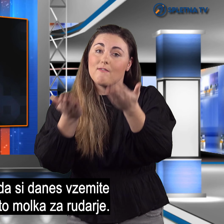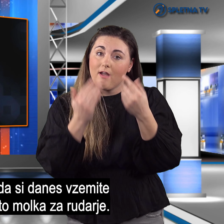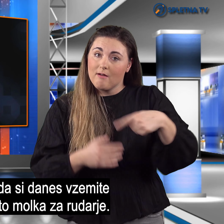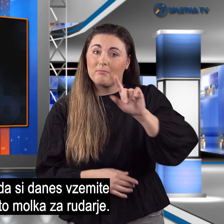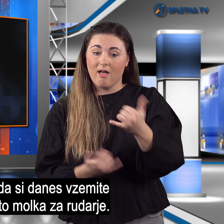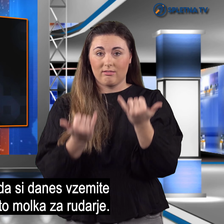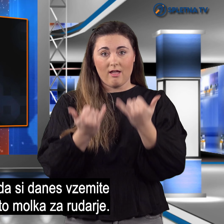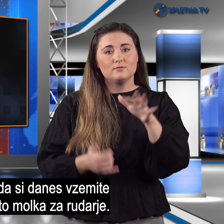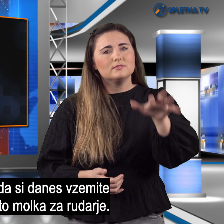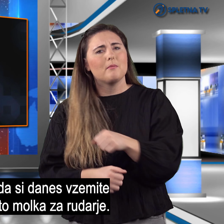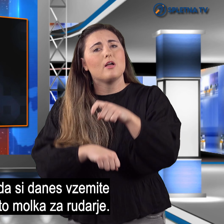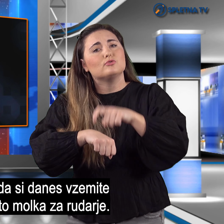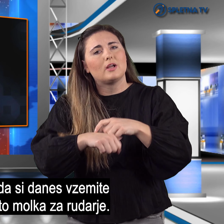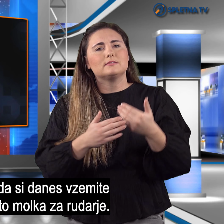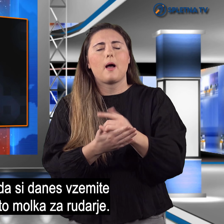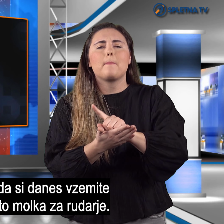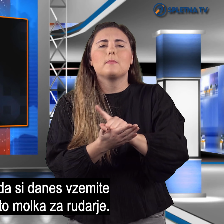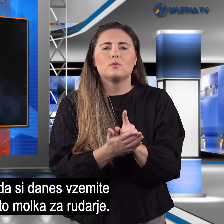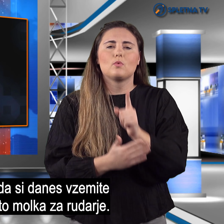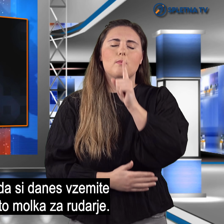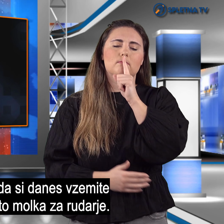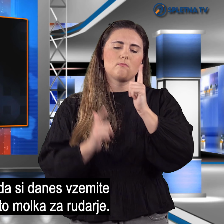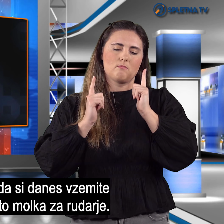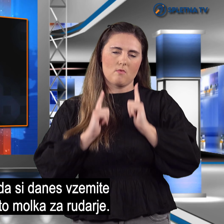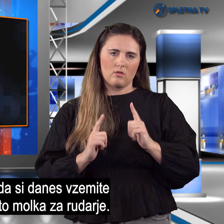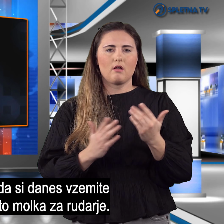Vabimo vas, da si danes vzemite čas za minuto molka za rudarje.